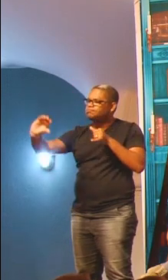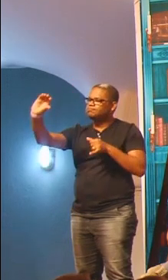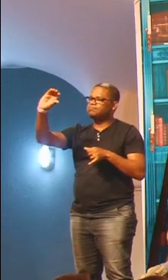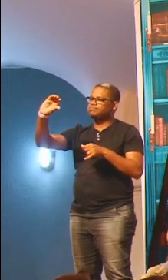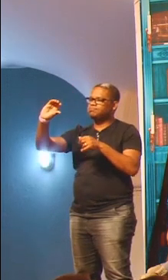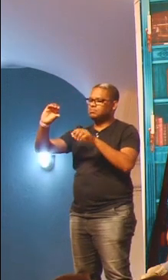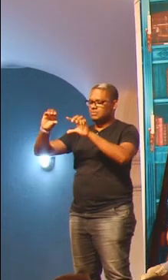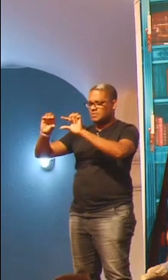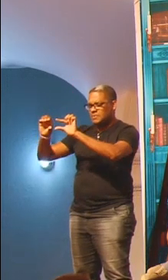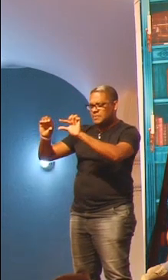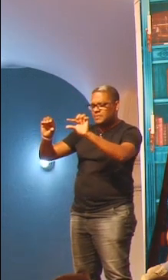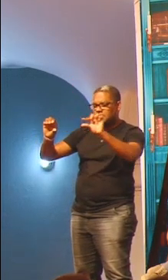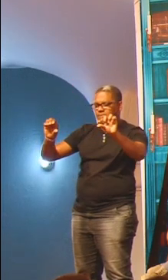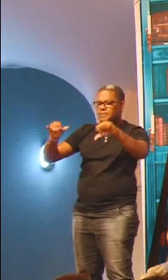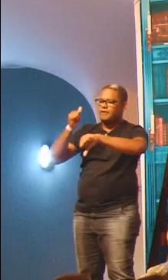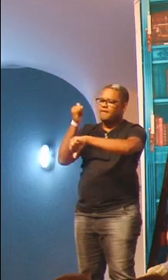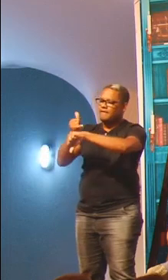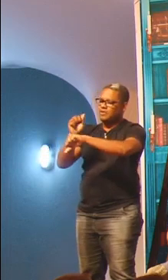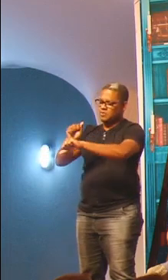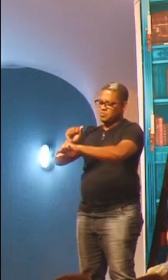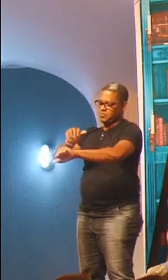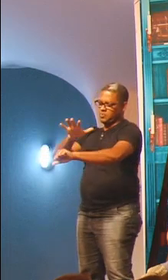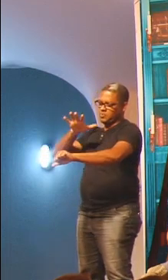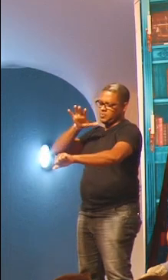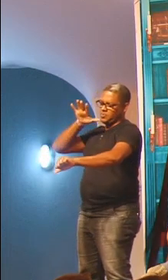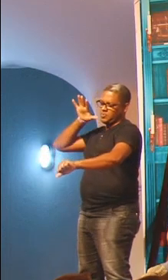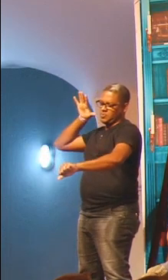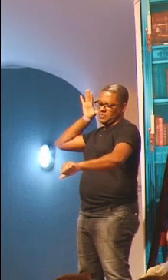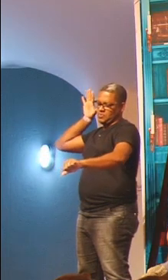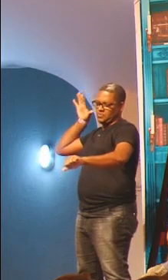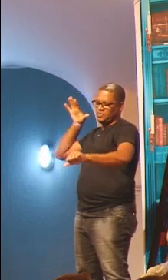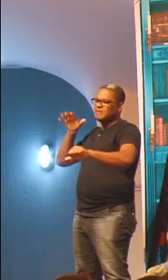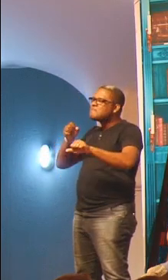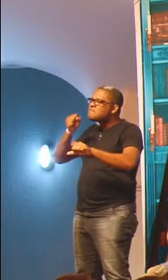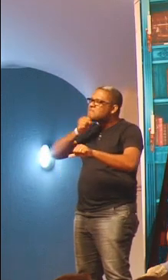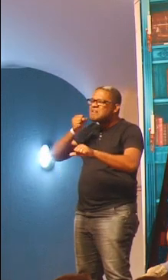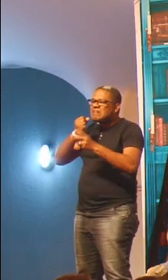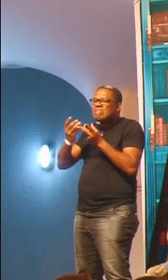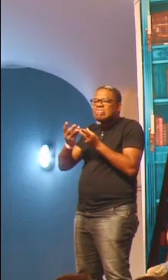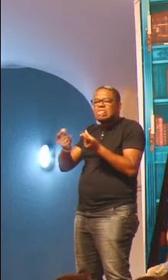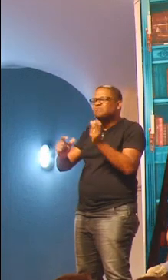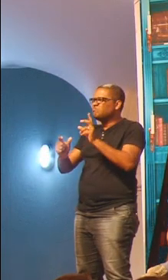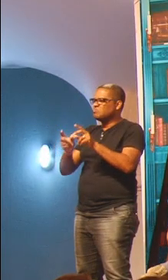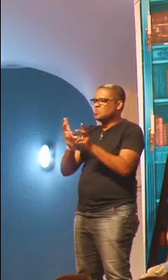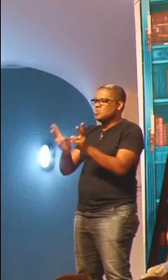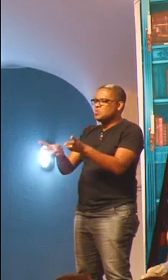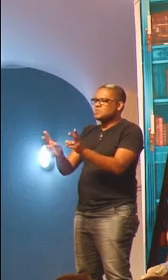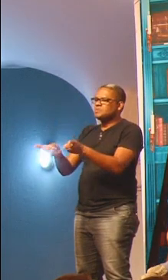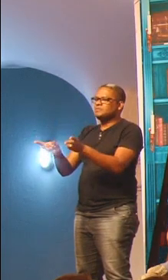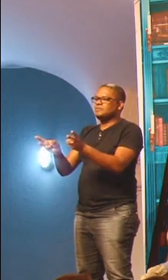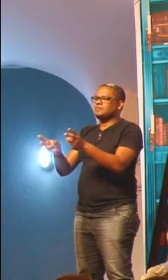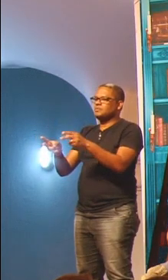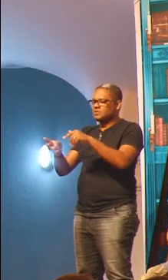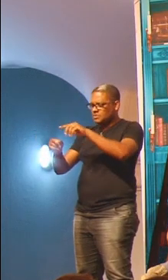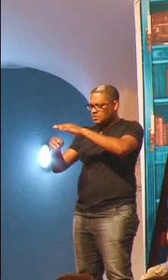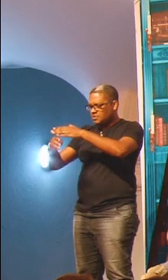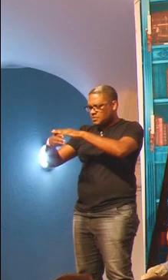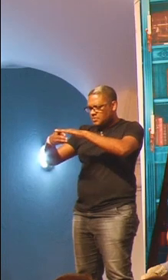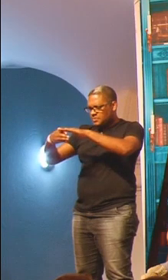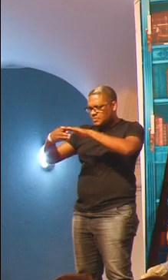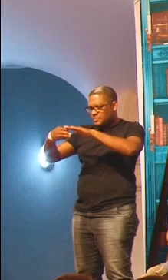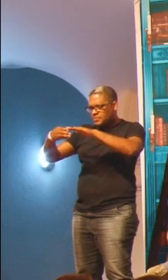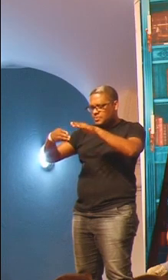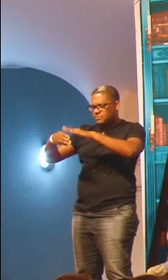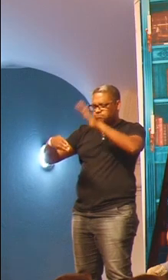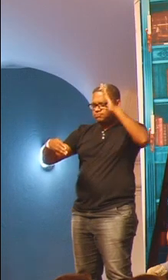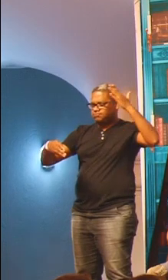mais embaçado, lâmina brilhante, sem envelhecer, e um fio de corte que parecia vibrar,